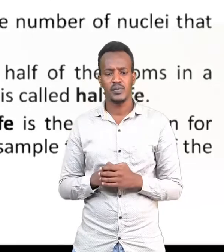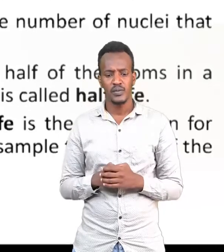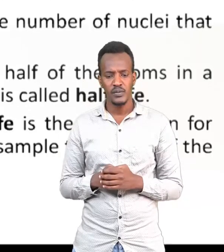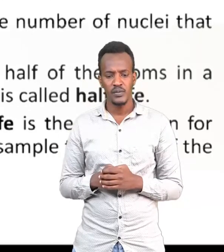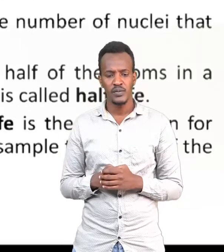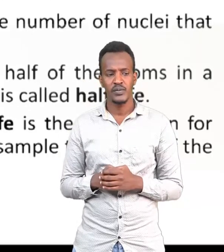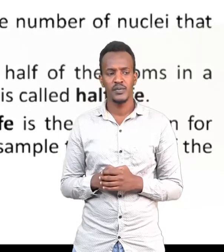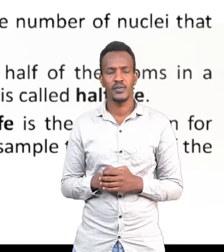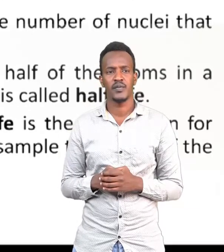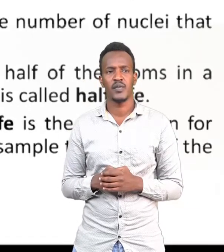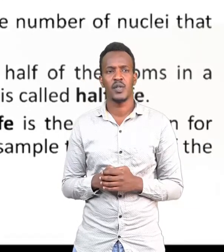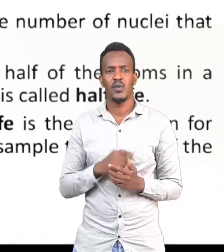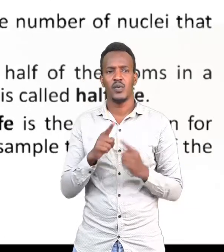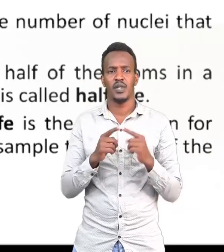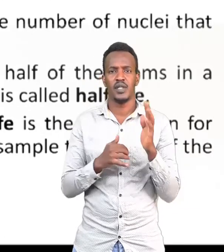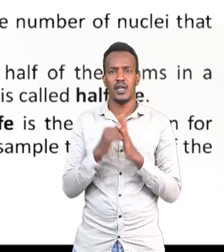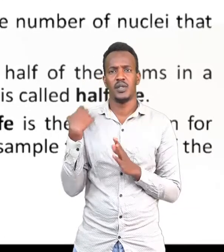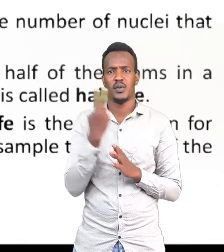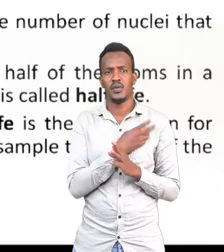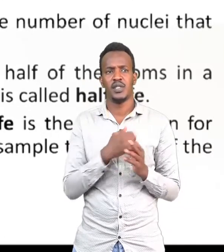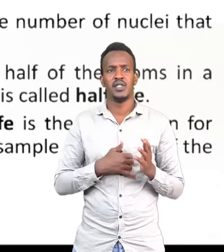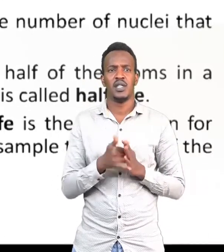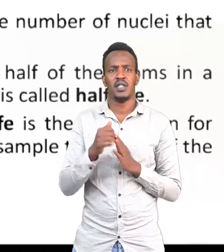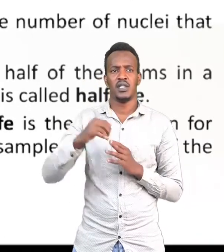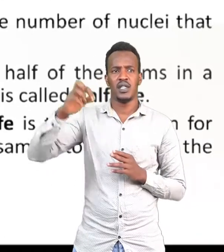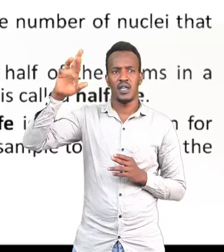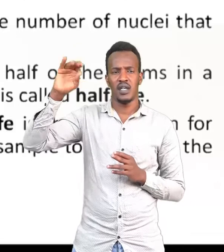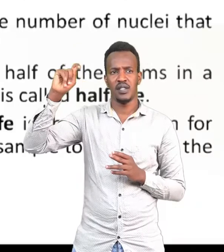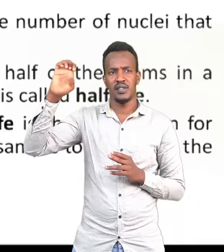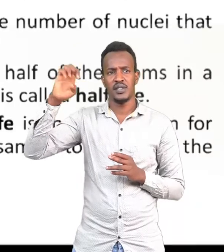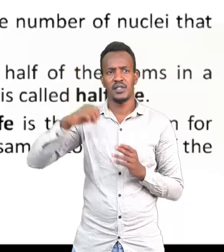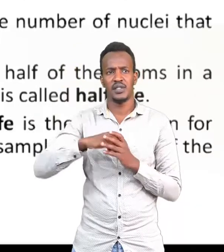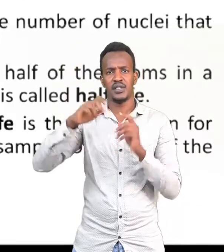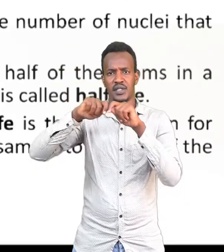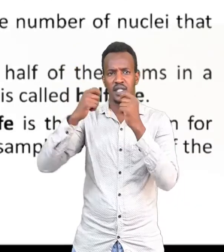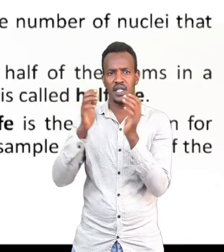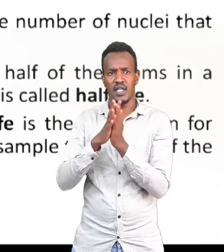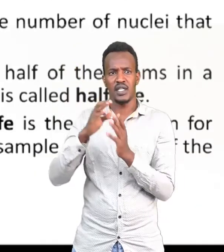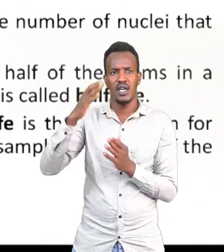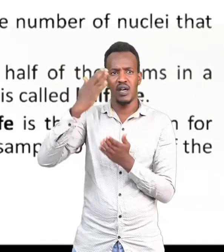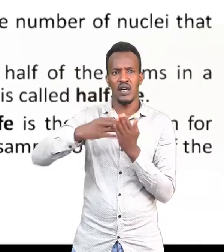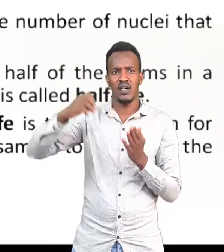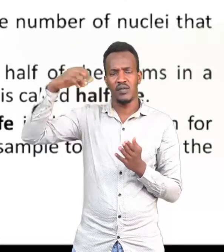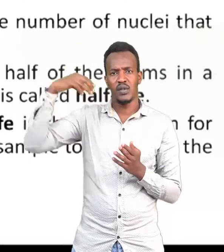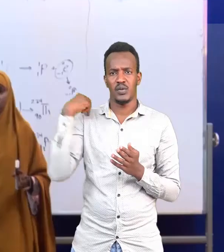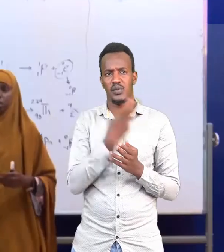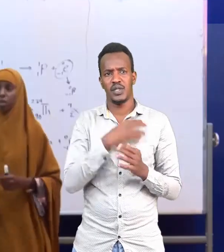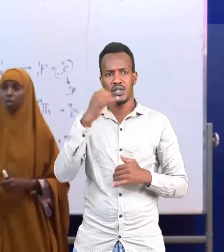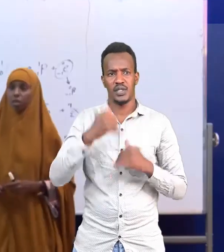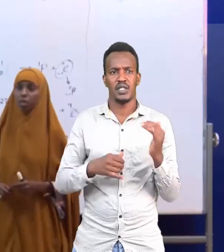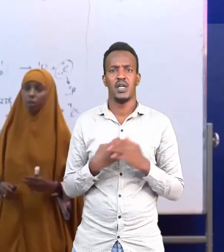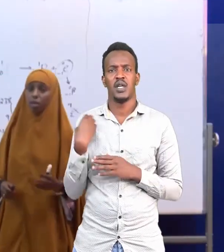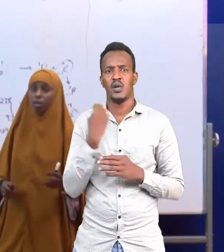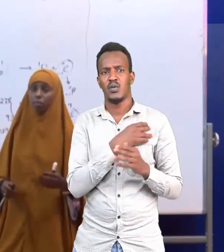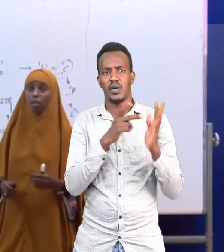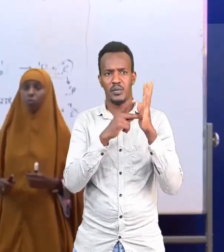waayo halkaa markaynu joogno qaybtaasi rate of decayga iyo half life-ka way goobtaas inuu markaasi kusoo gebagabaynana